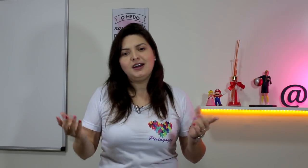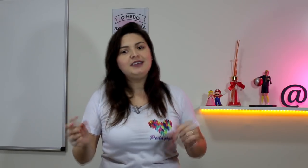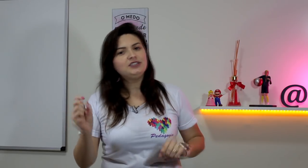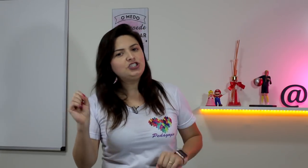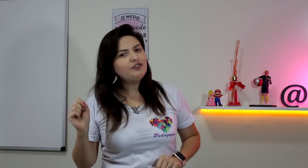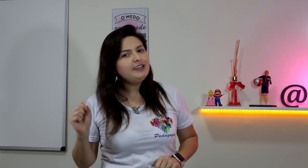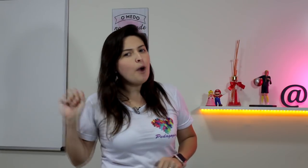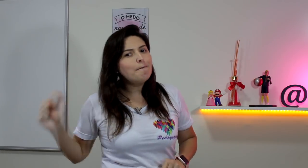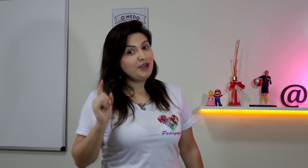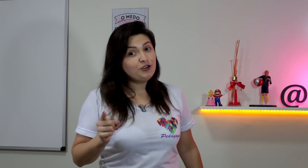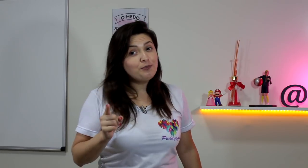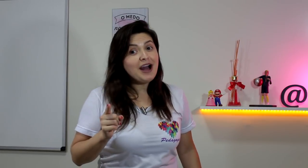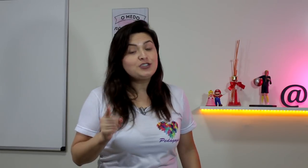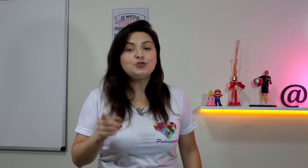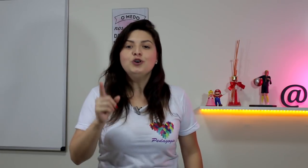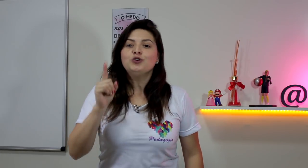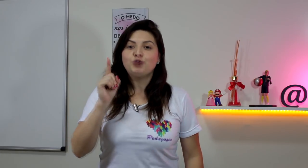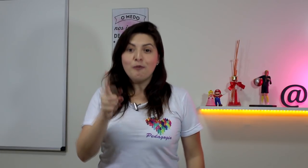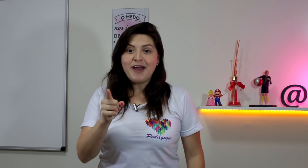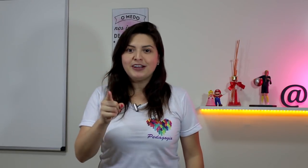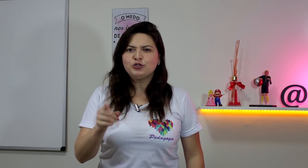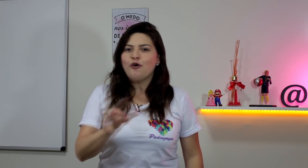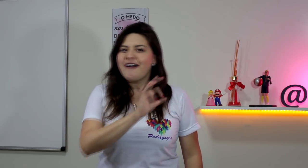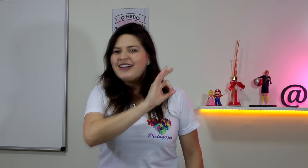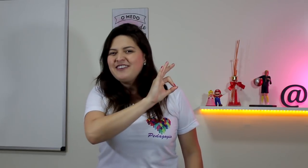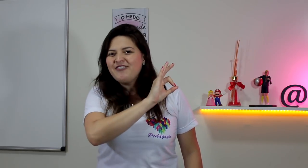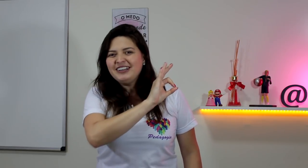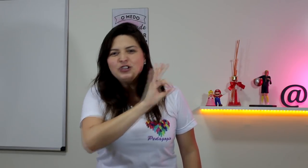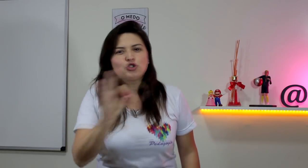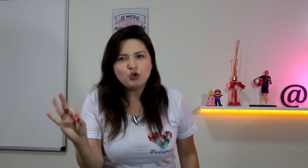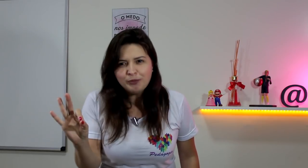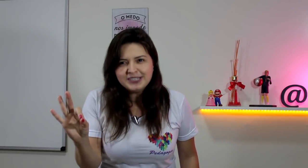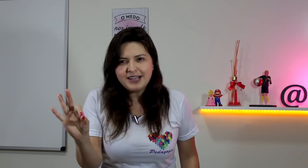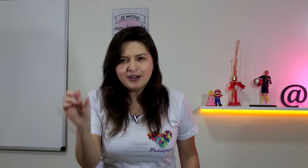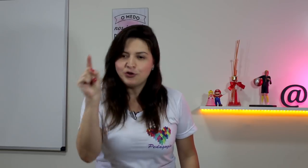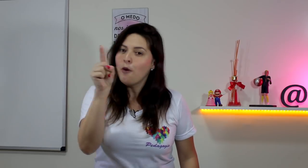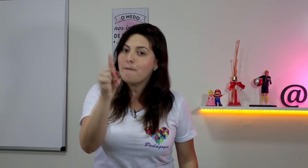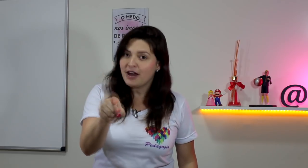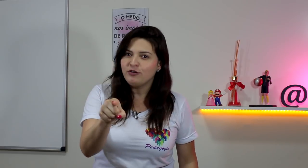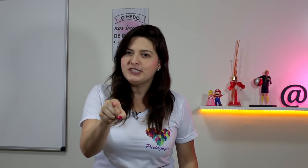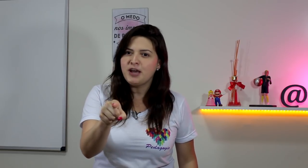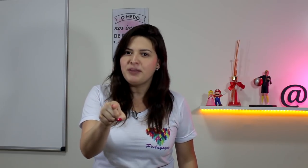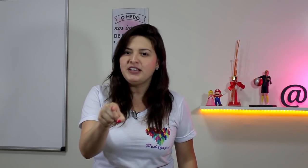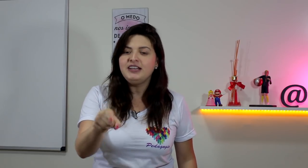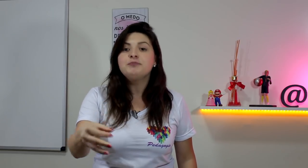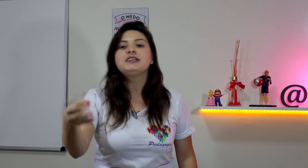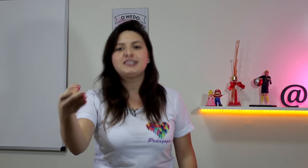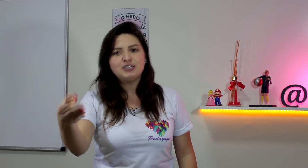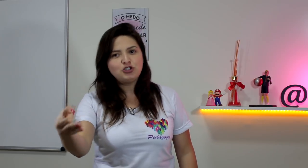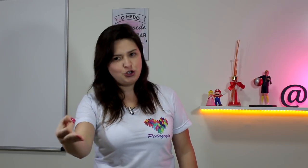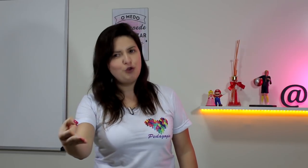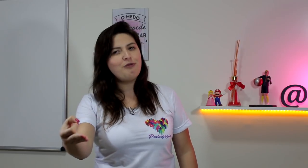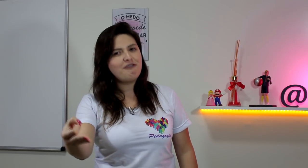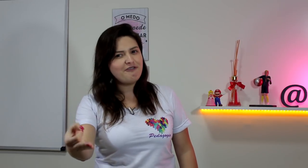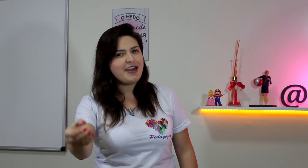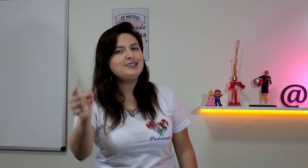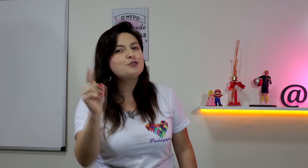sinais e a gente vai dar o primeiro passo do método que vai dar super certo para você aprender Libras de uma vez